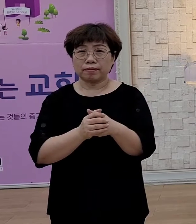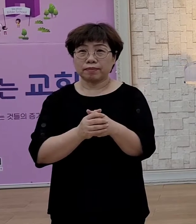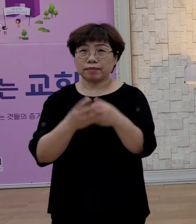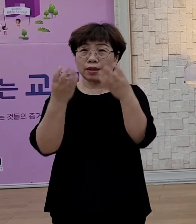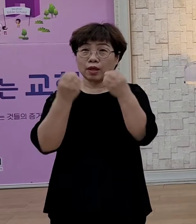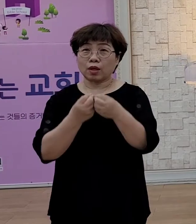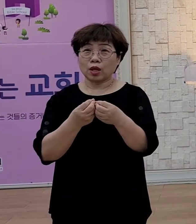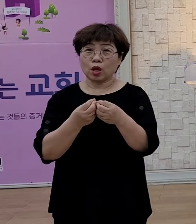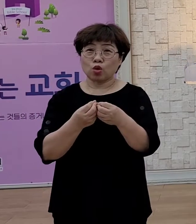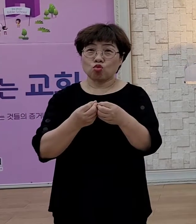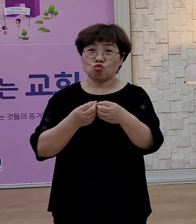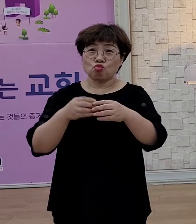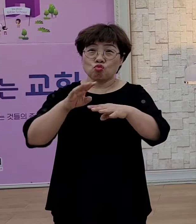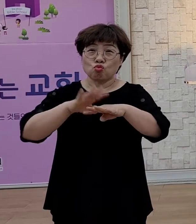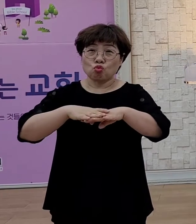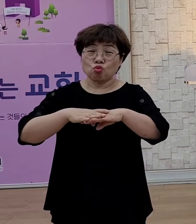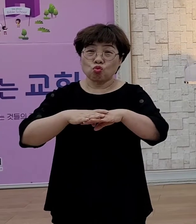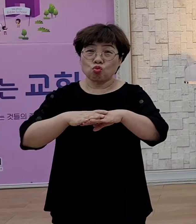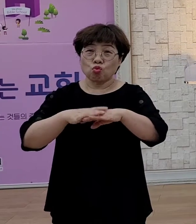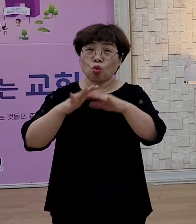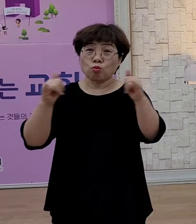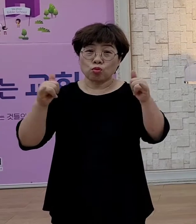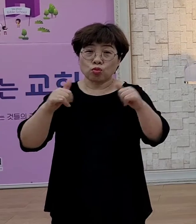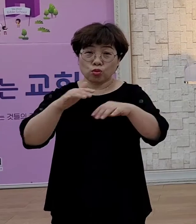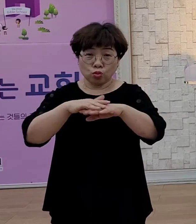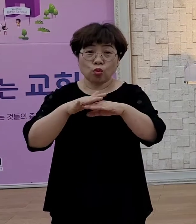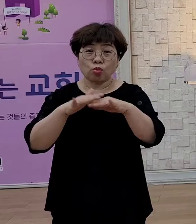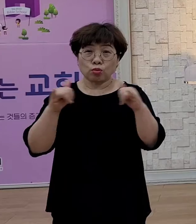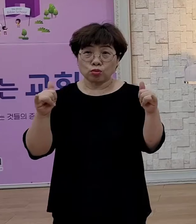뭐예요? 농부의 예를 든단 말이에요. 농부.